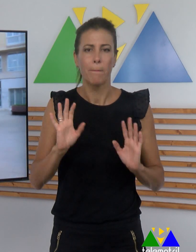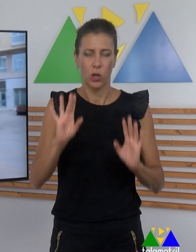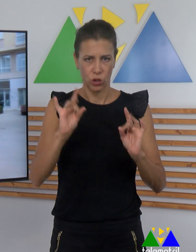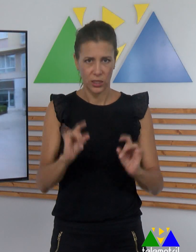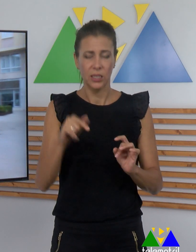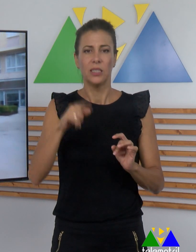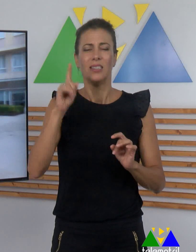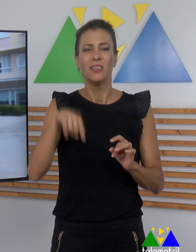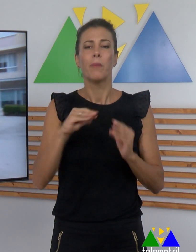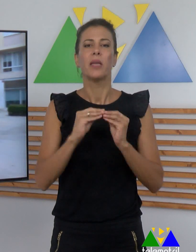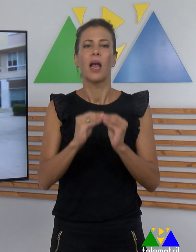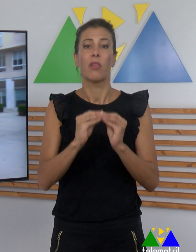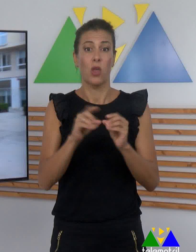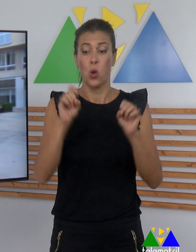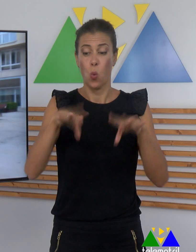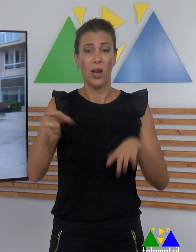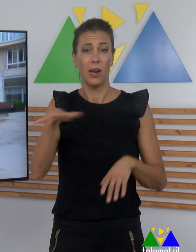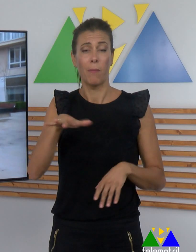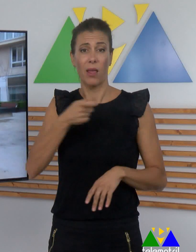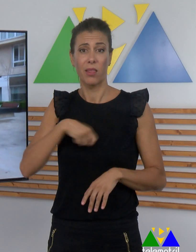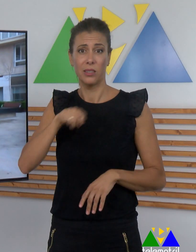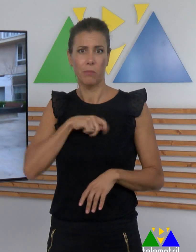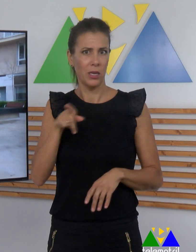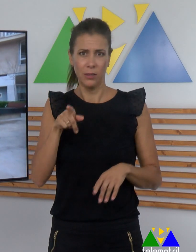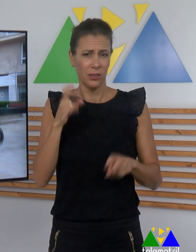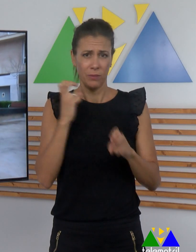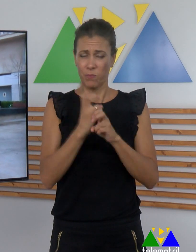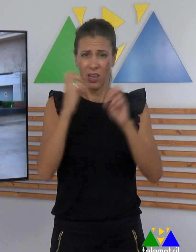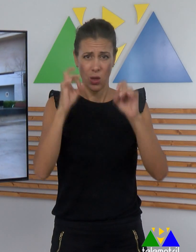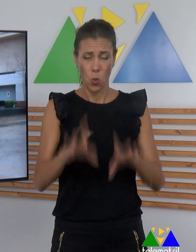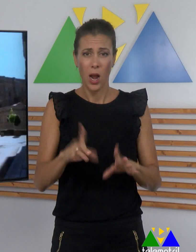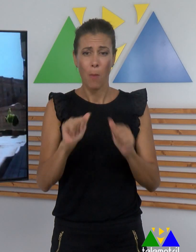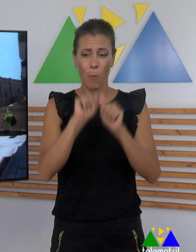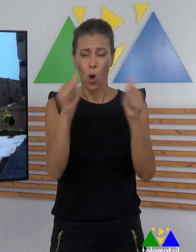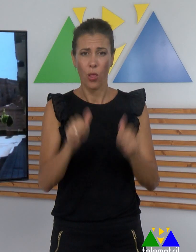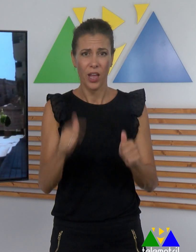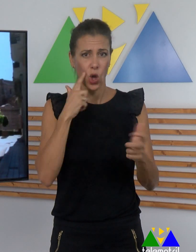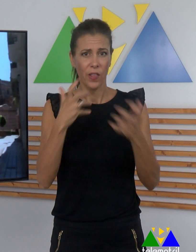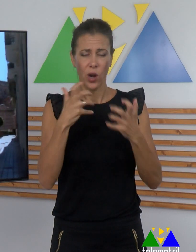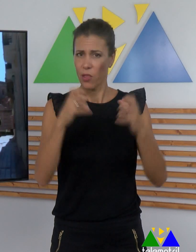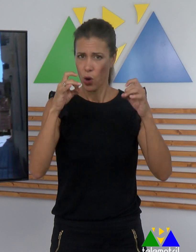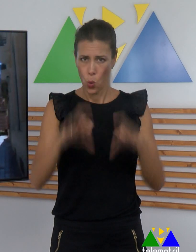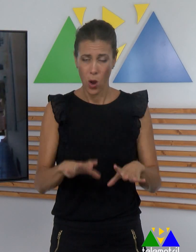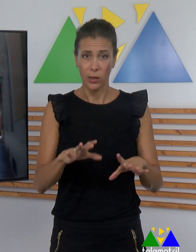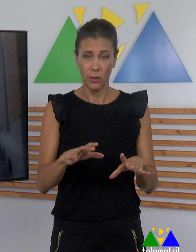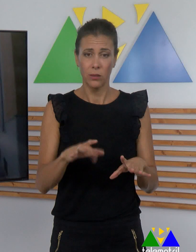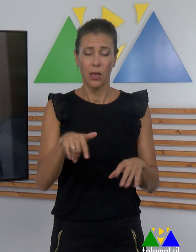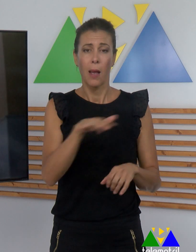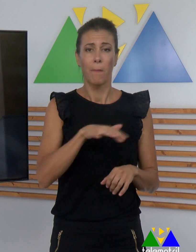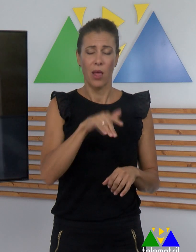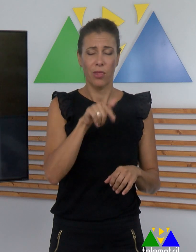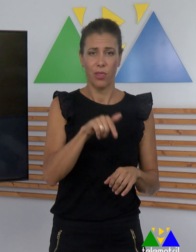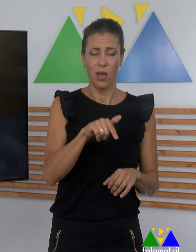Y igual se hizo en la Plaza de España. La Plaza de España era exactamente igual, el modelo de decoración de la Plaza de España exactamente igual a la Plaza